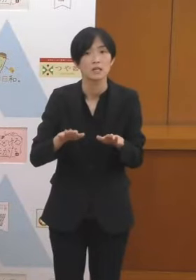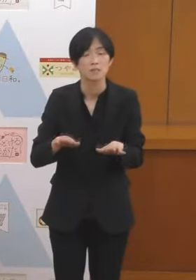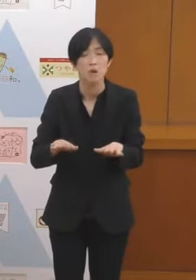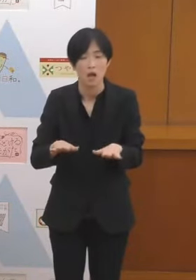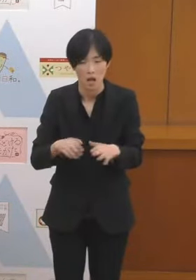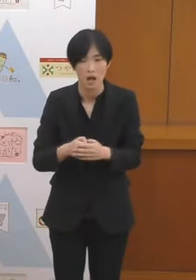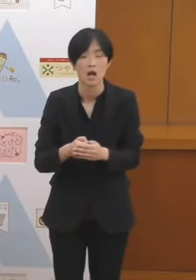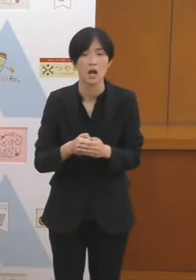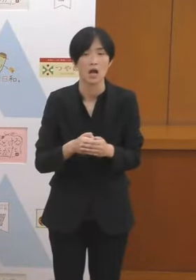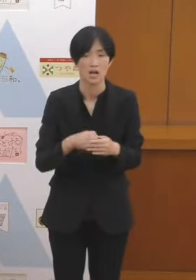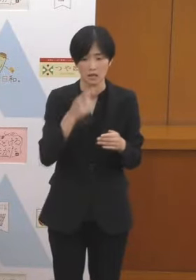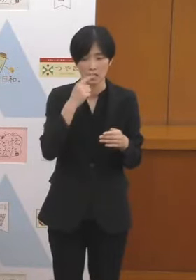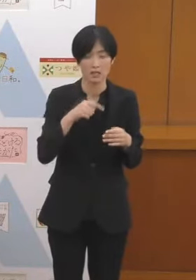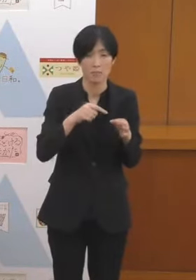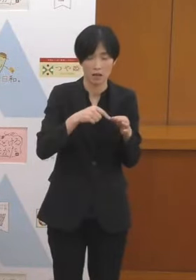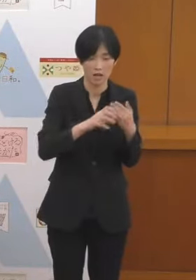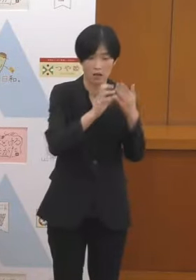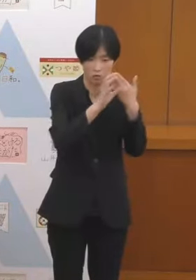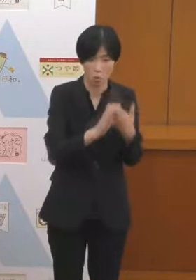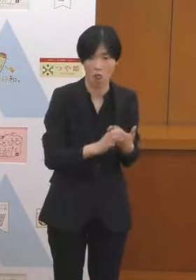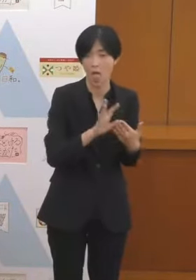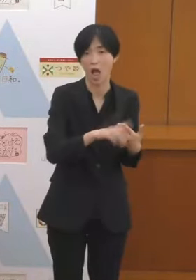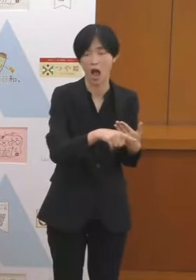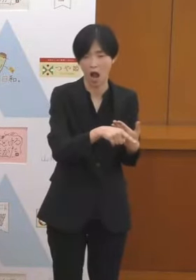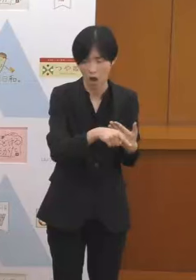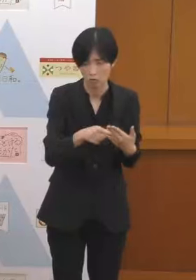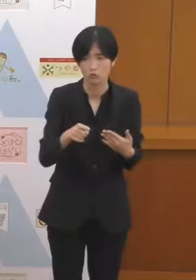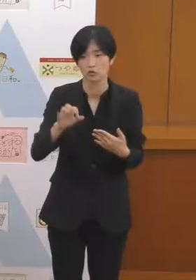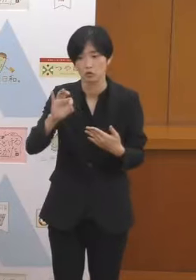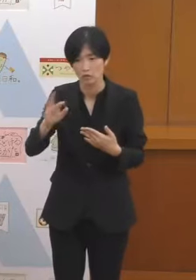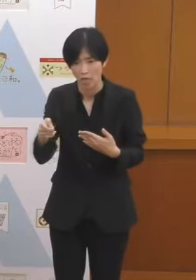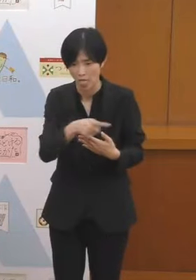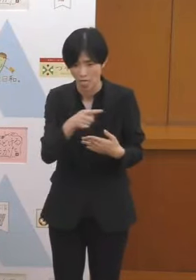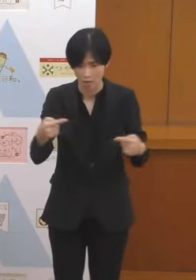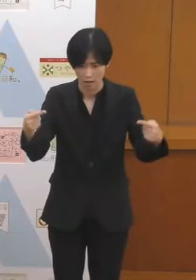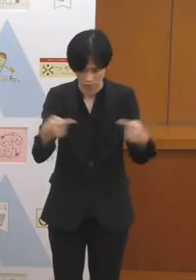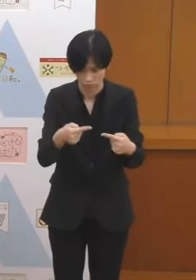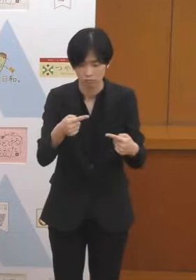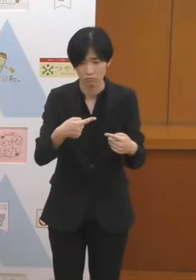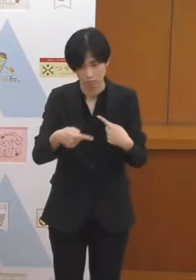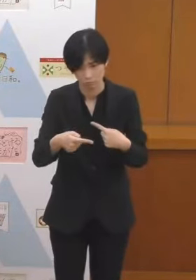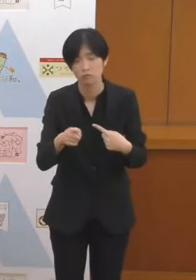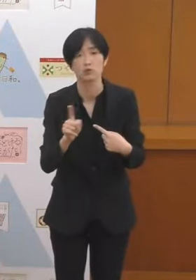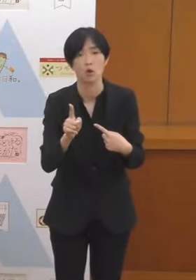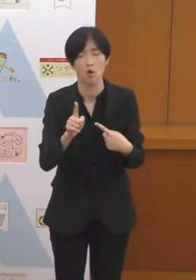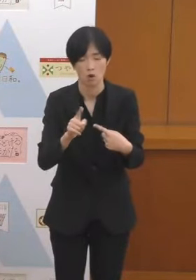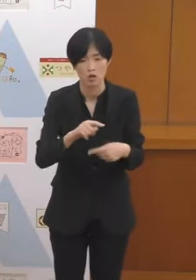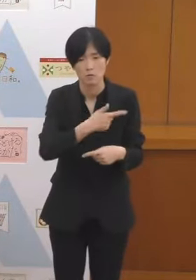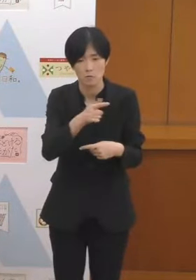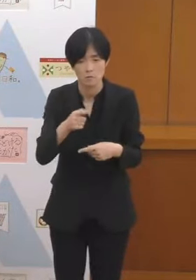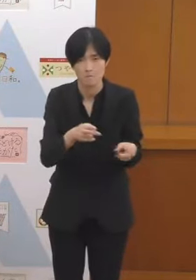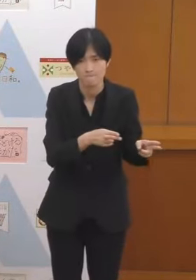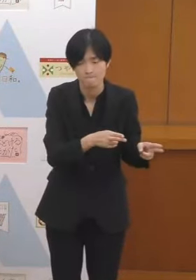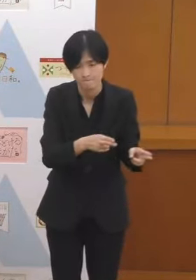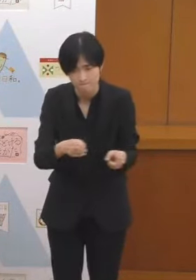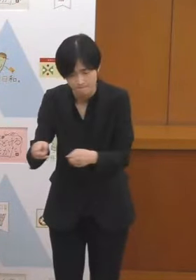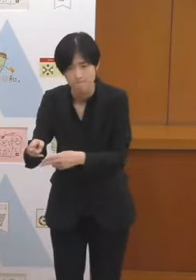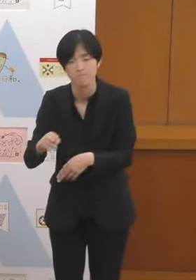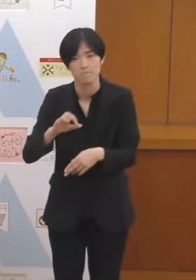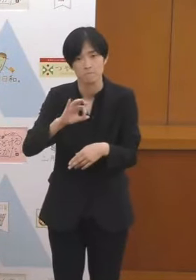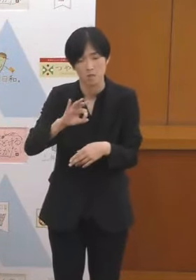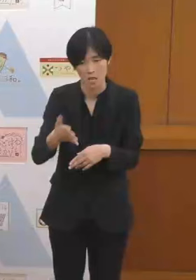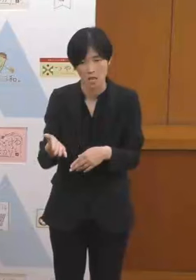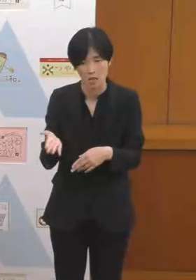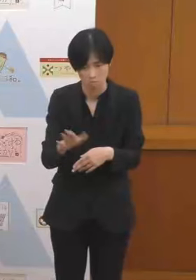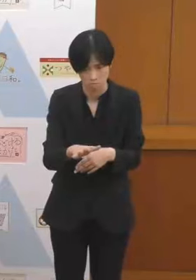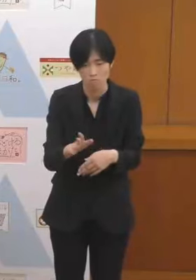再エネ条例との整合性えはどうかといった課題えを整理してえ税導入の